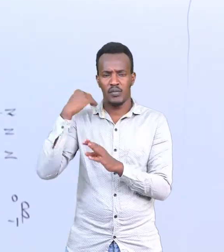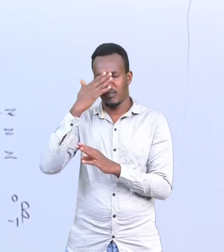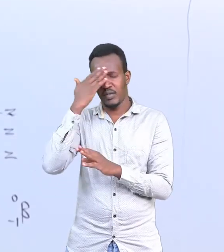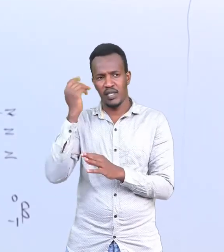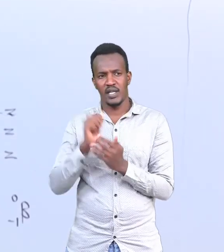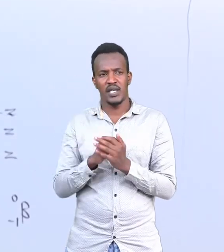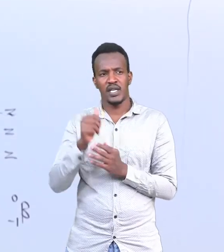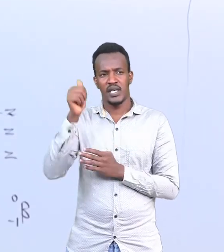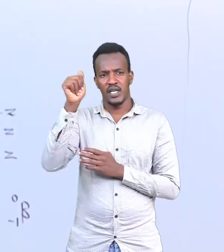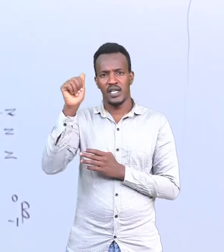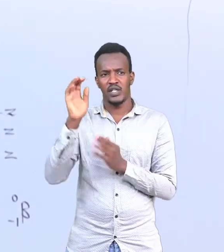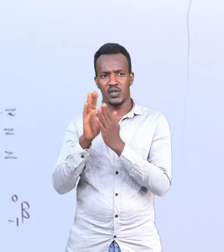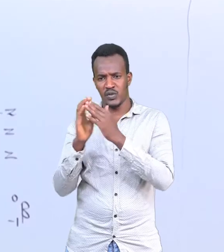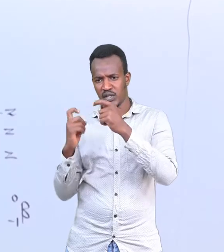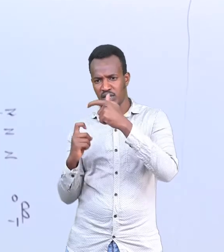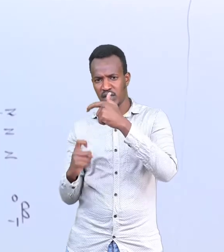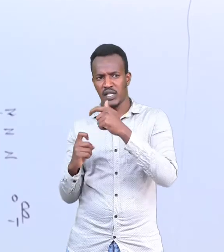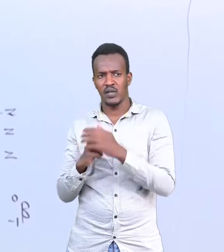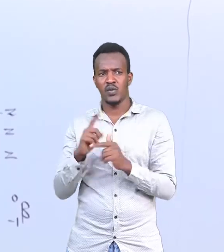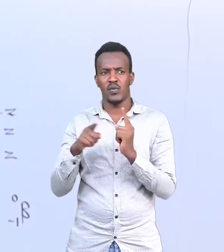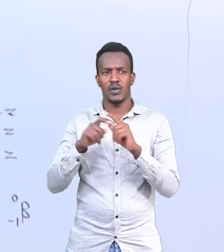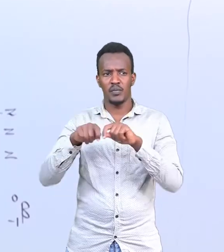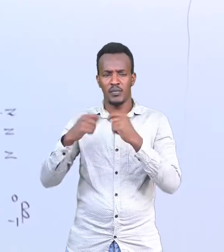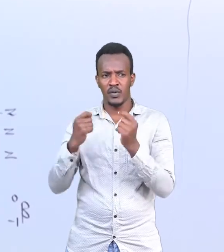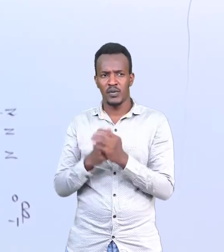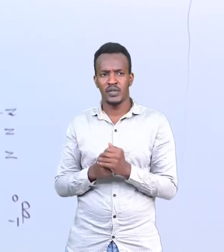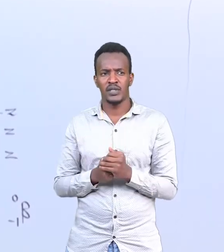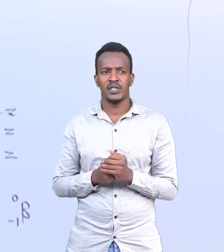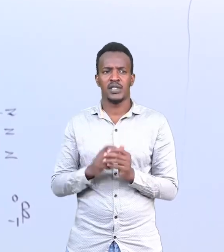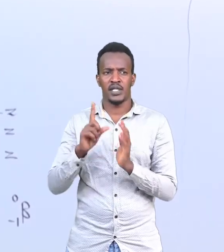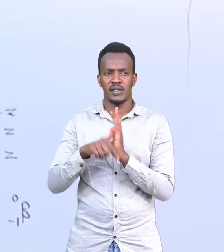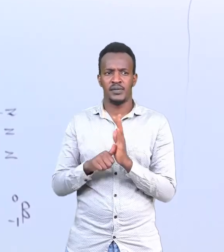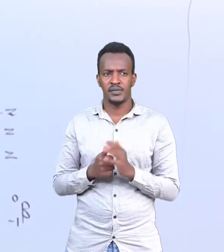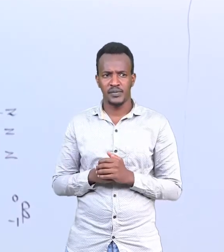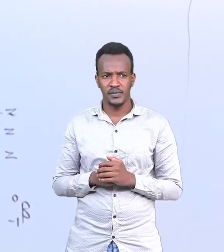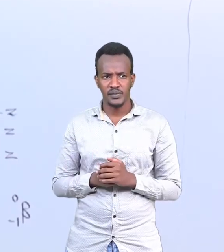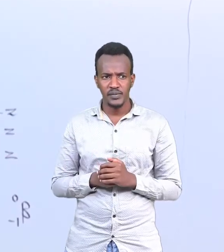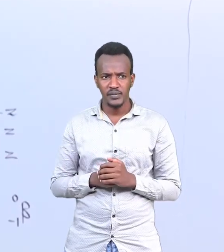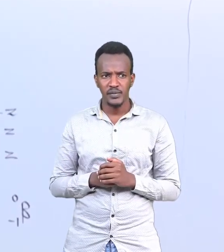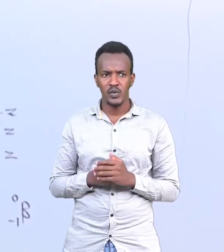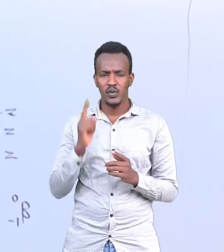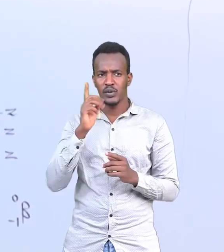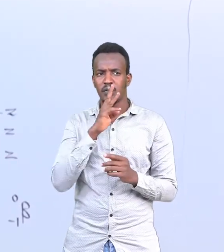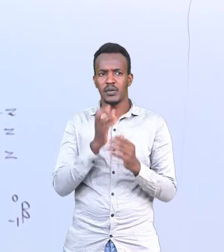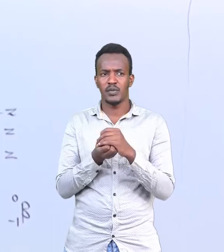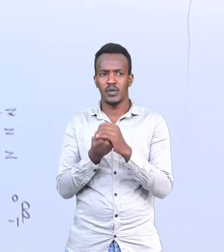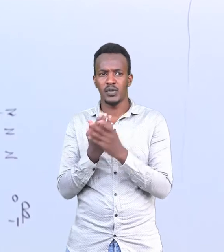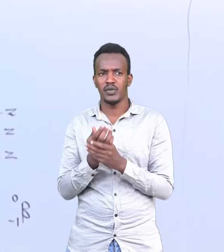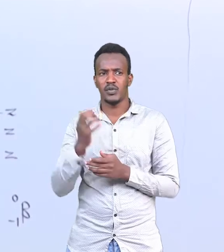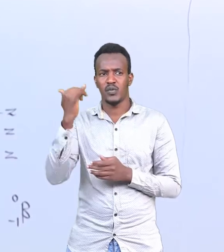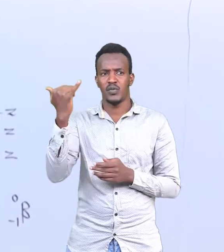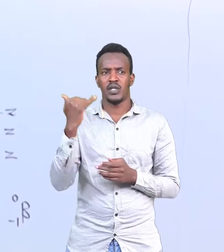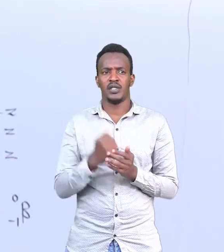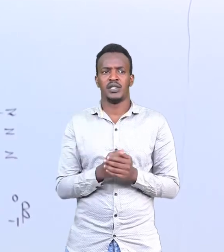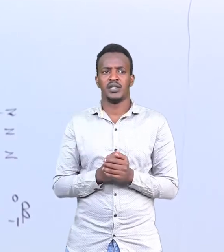ahaa a iyo z lahaa marka uu decay-in sameeyo kadibna decay-inkaasi ay soo saarto product cusub tusaale ahaan element y ah